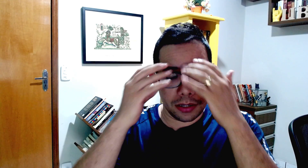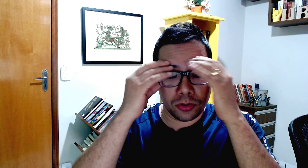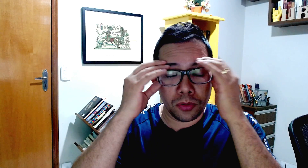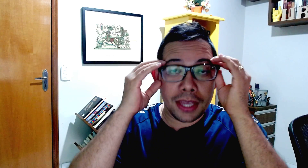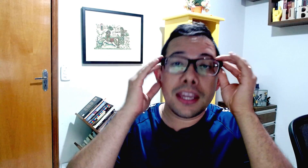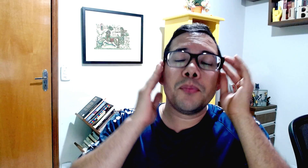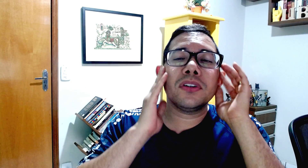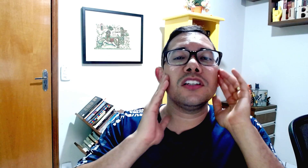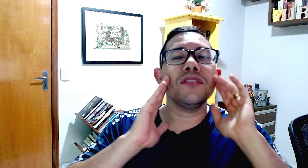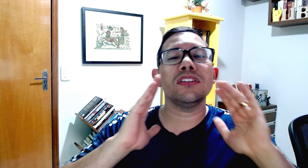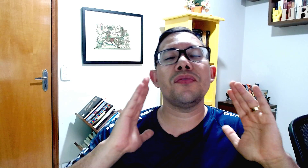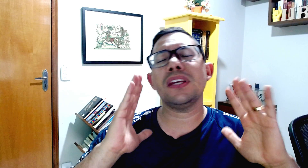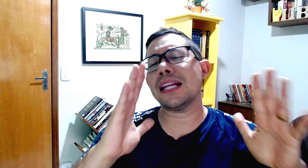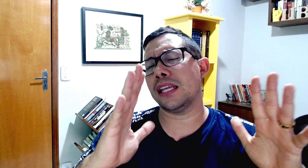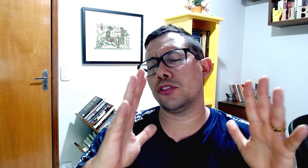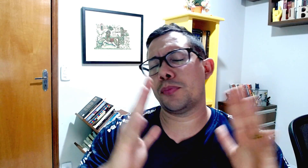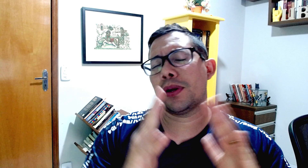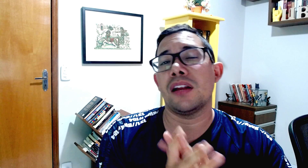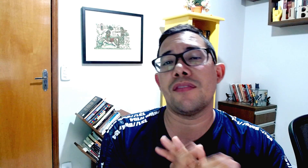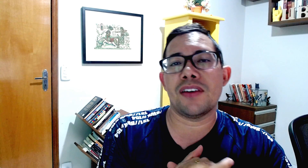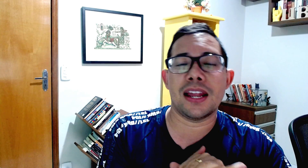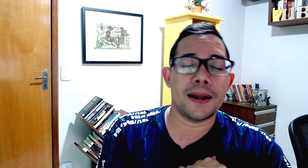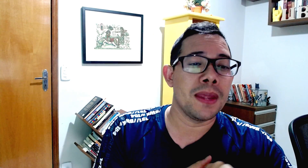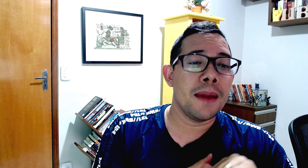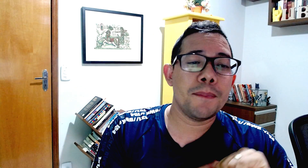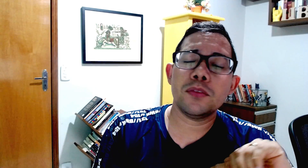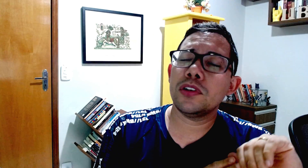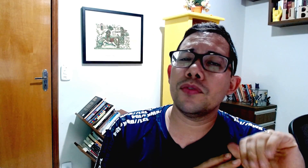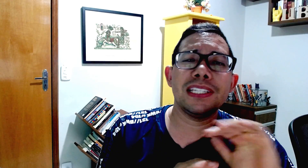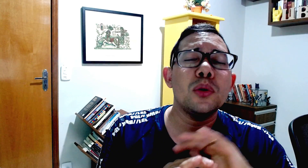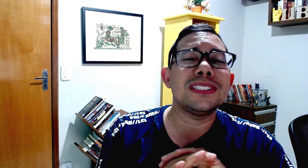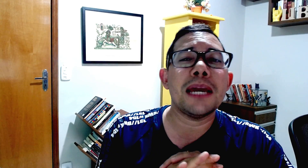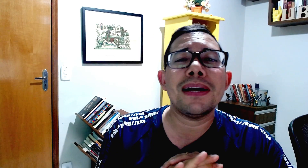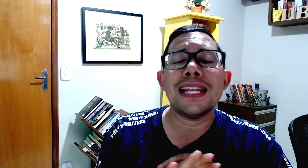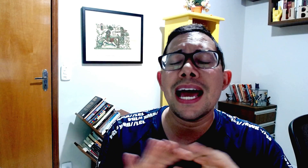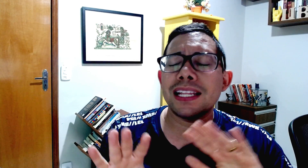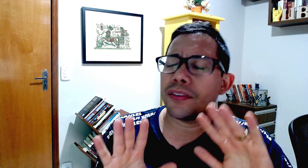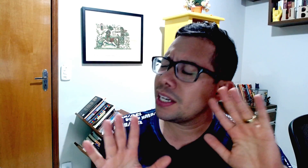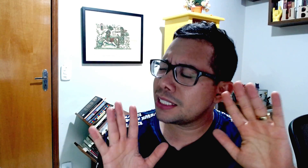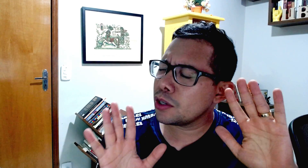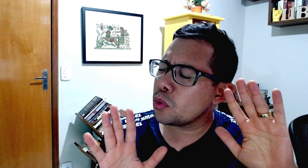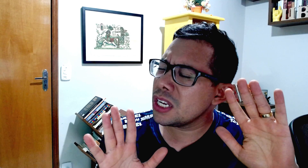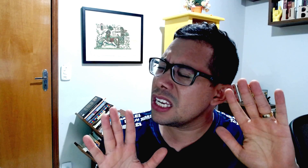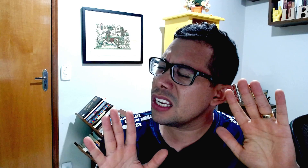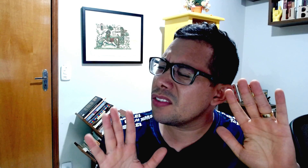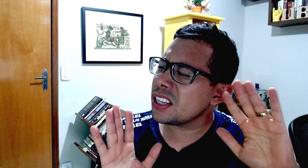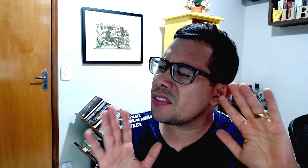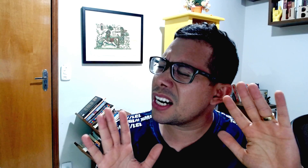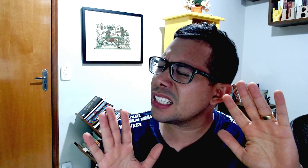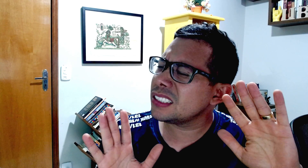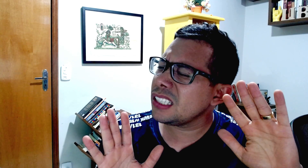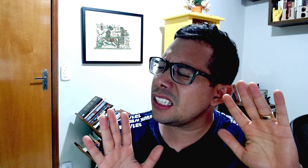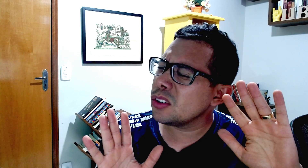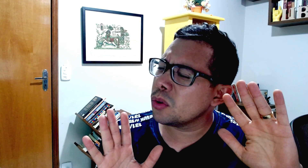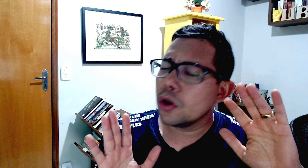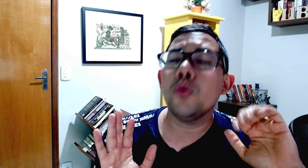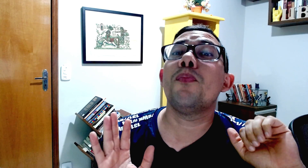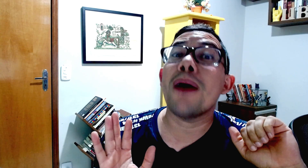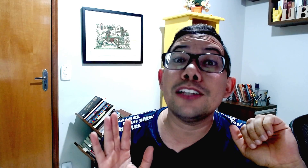sinalizando. E é importante que você fique atento para o que ela vai falar. Mesmo que você não saiba nada, fica tranquilo, vai devagarzinho, no passo